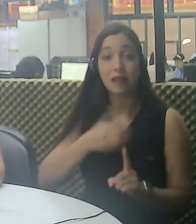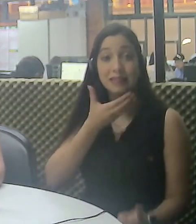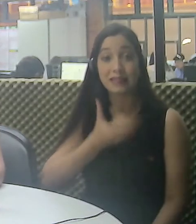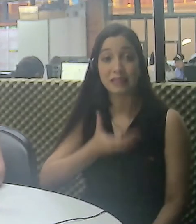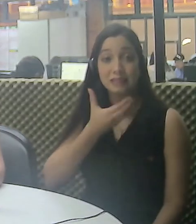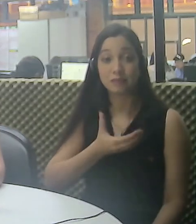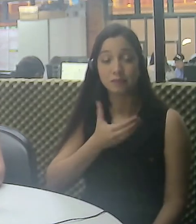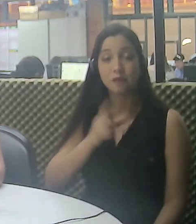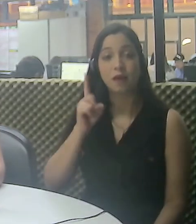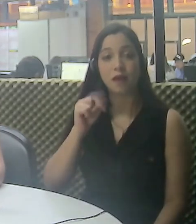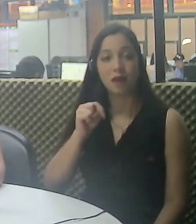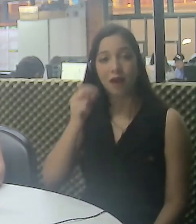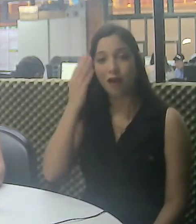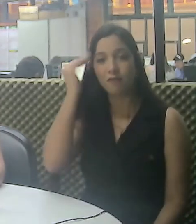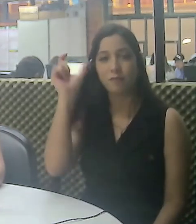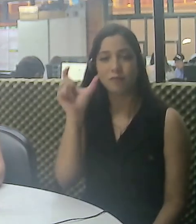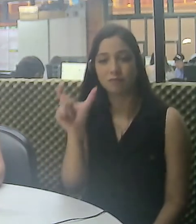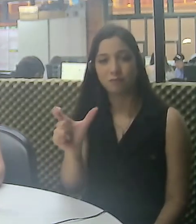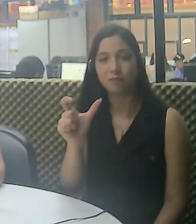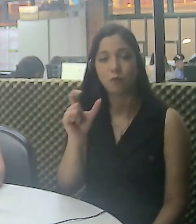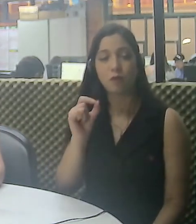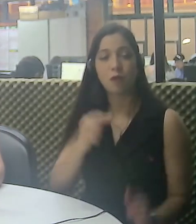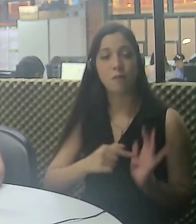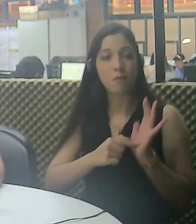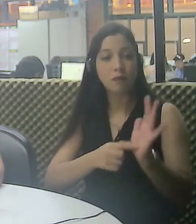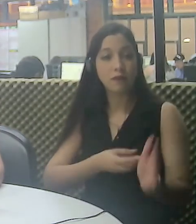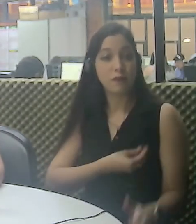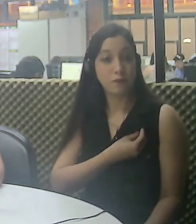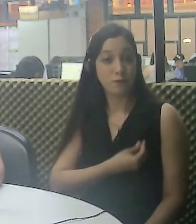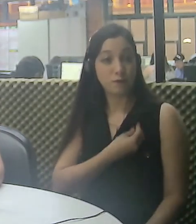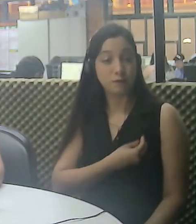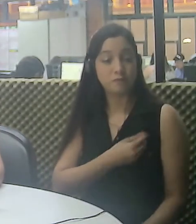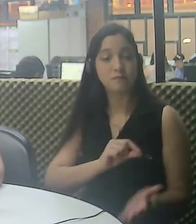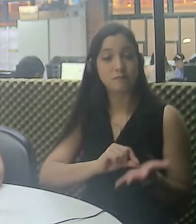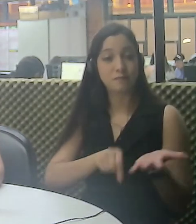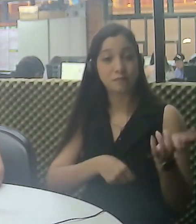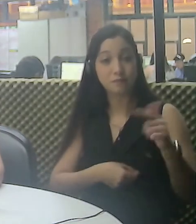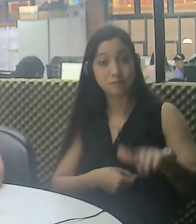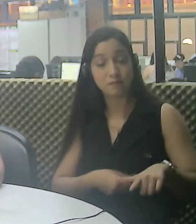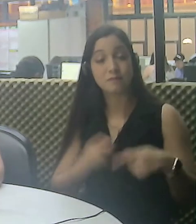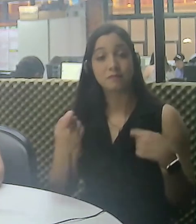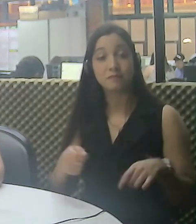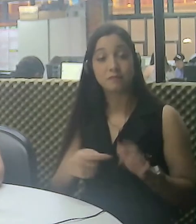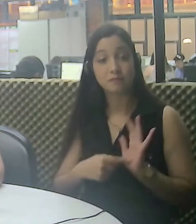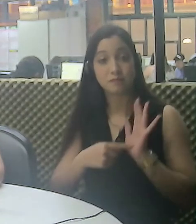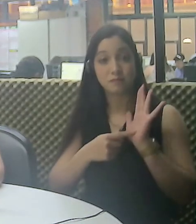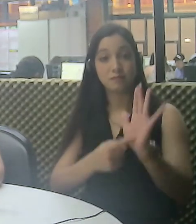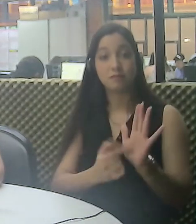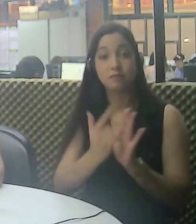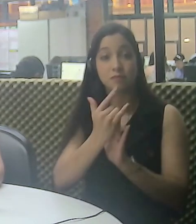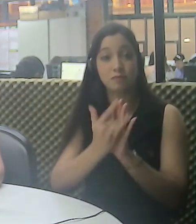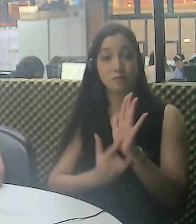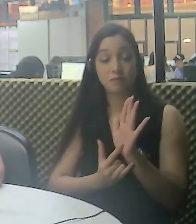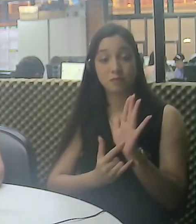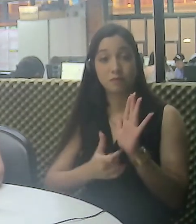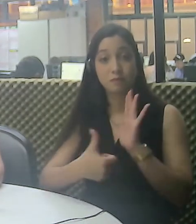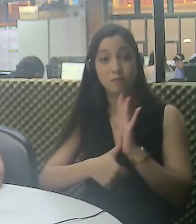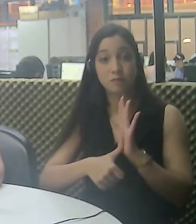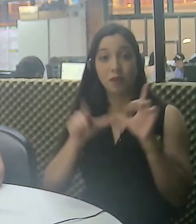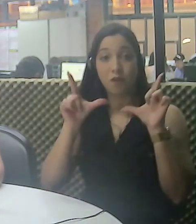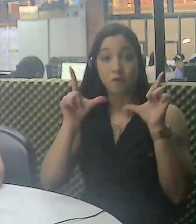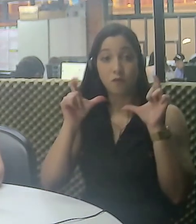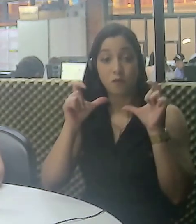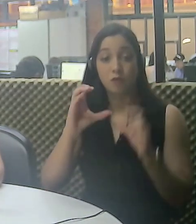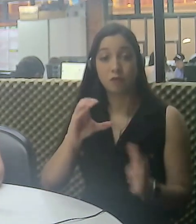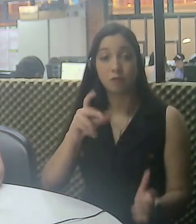O procedimento é popularmente conhecido como prova de vida. Para se recadastrar, deve-se apresentar documento de identificação com